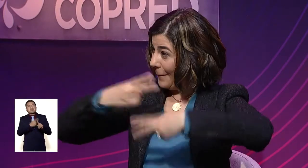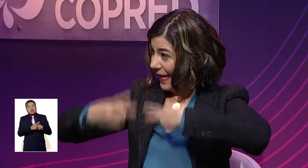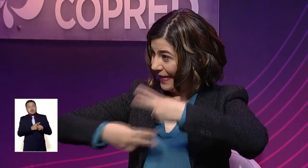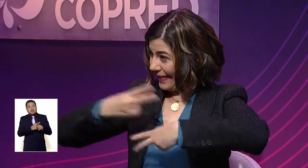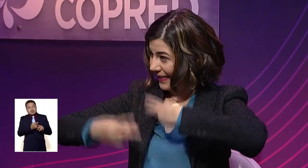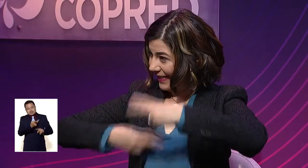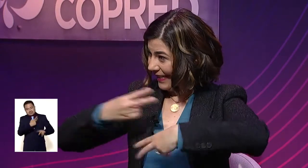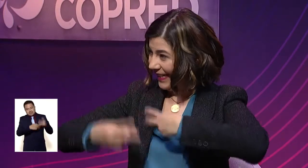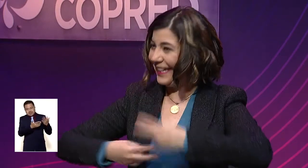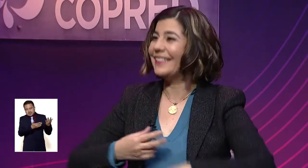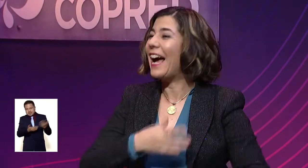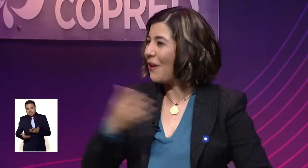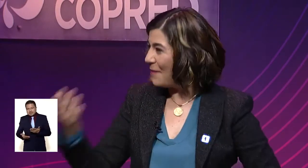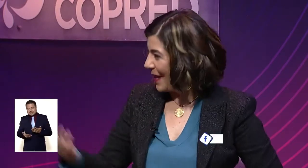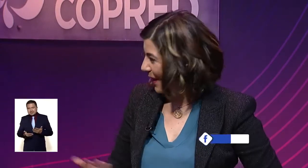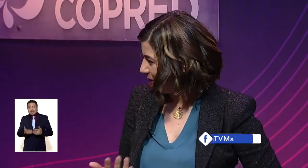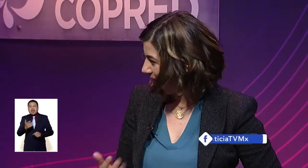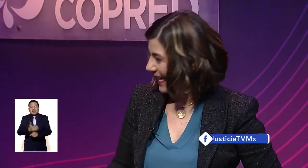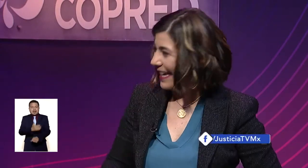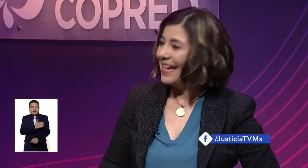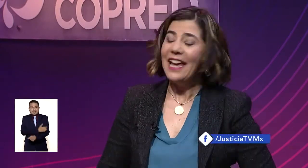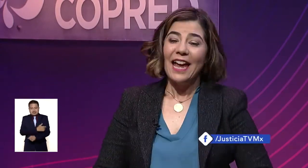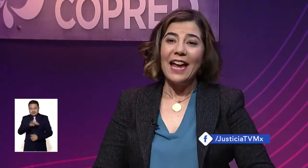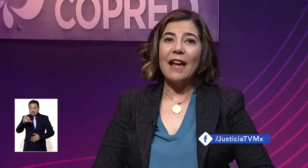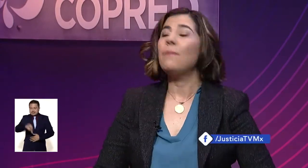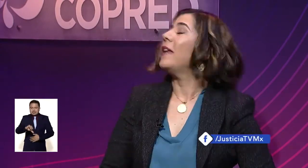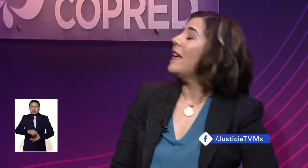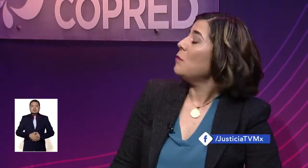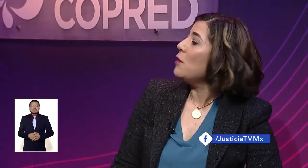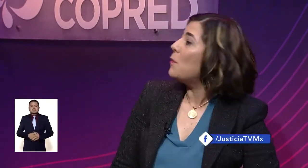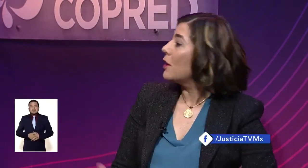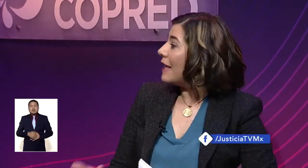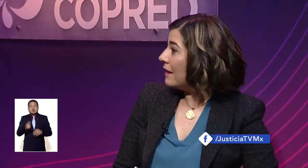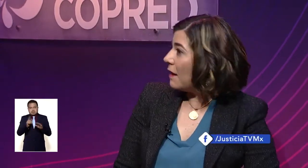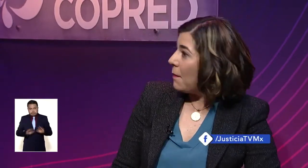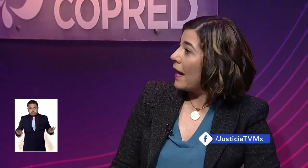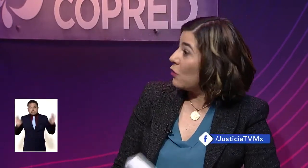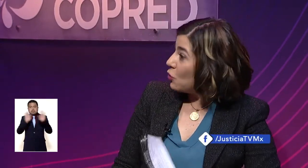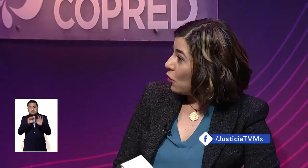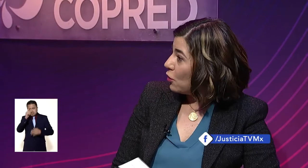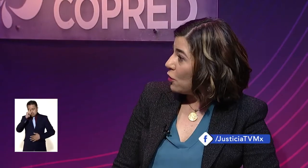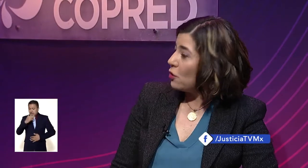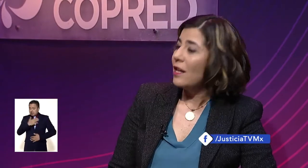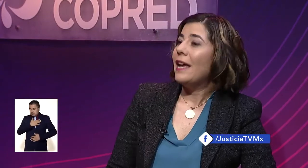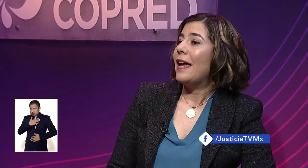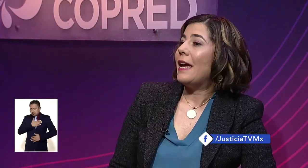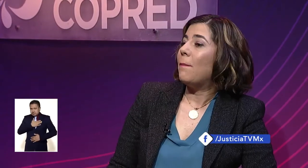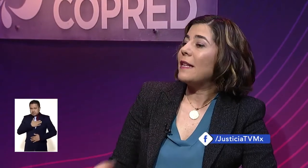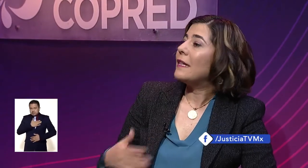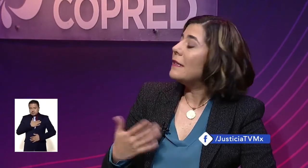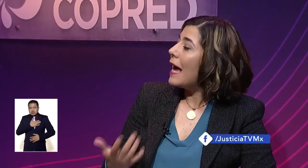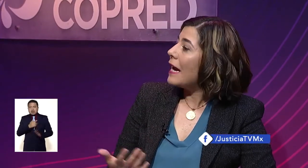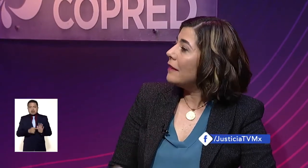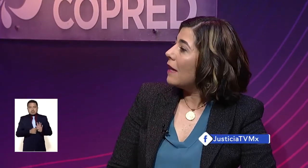venir a acompañarnos aquí. Es muy importante para nosotros presentar el